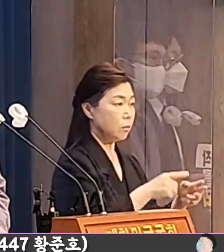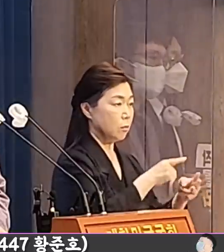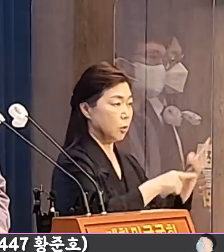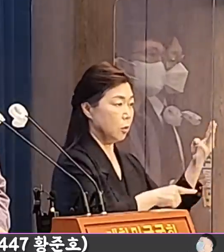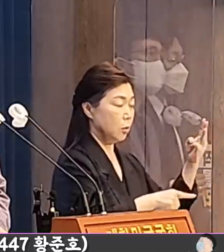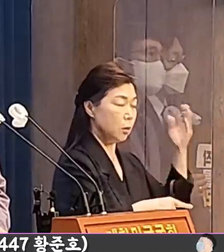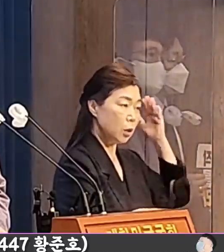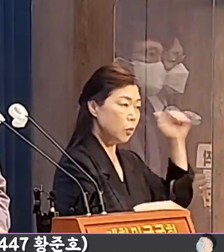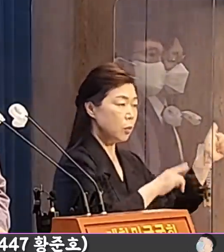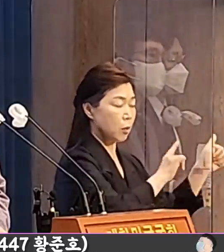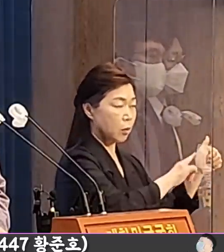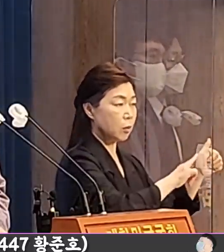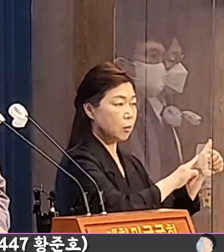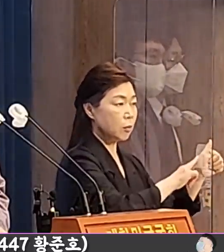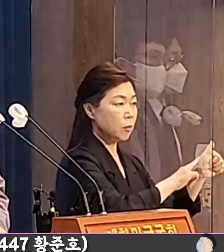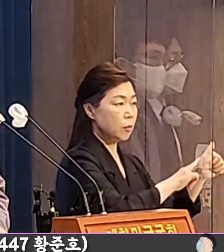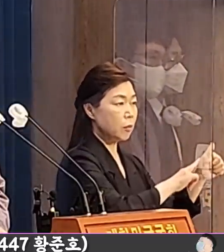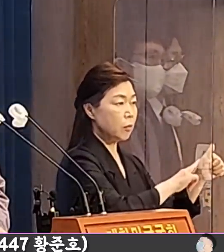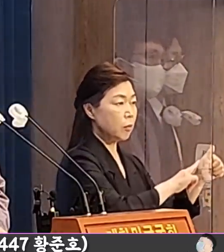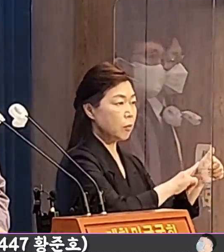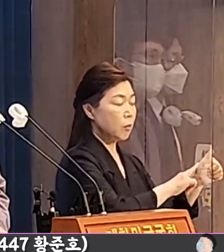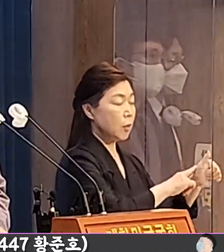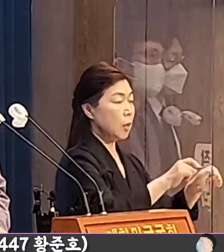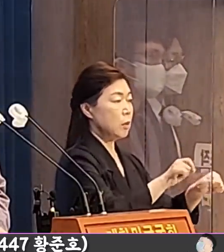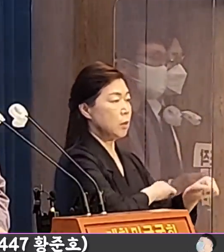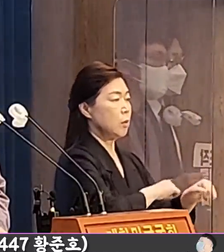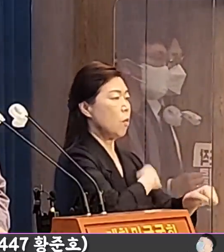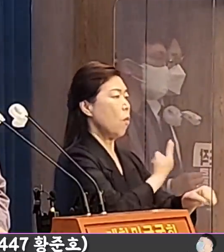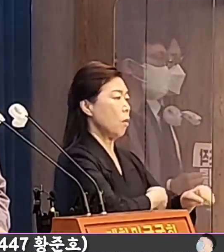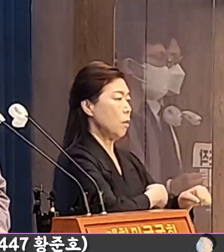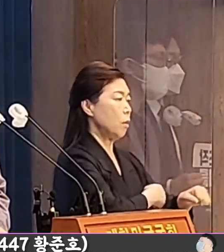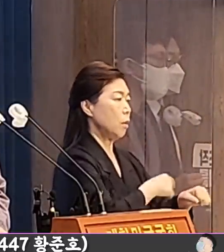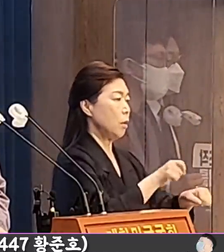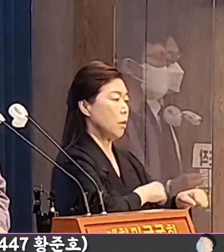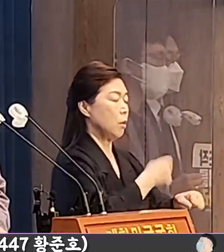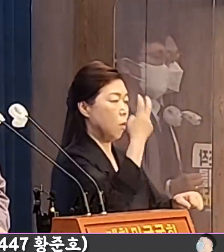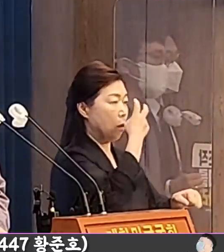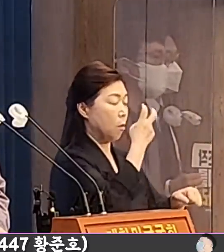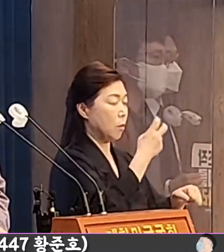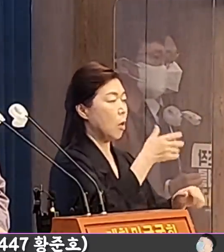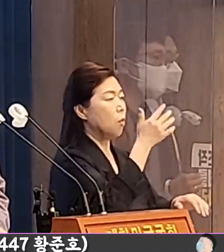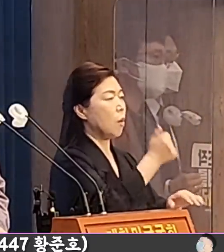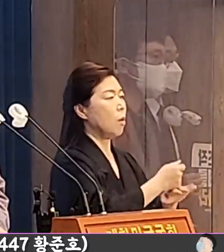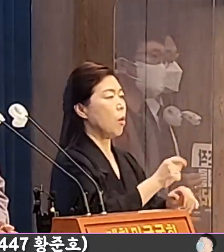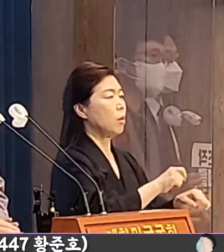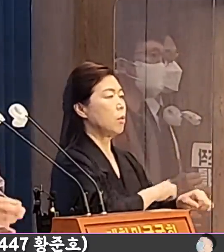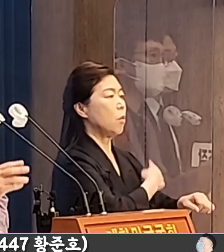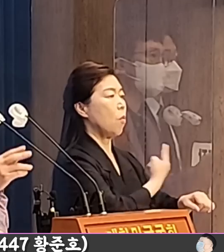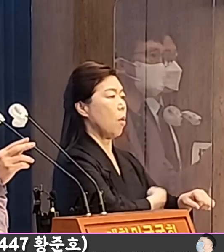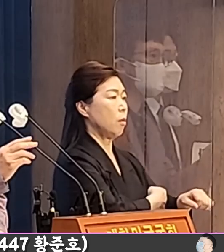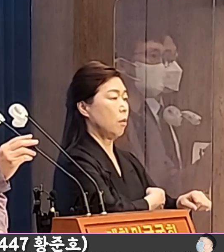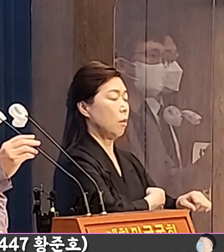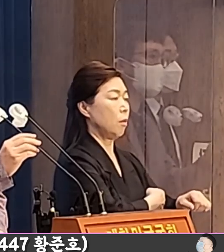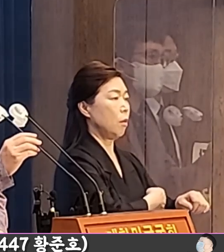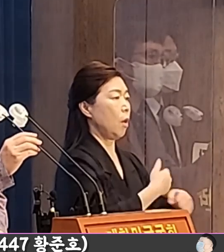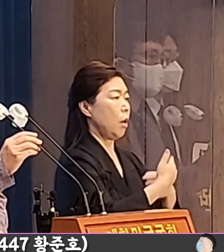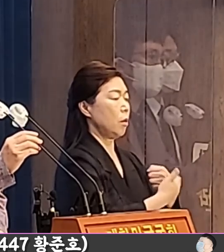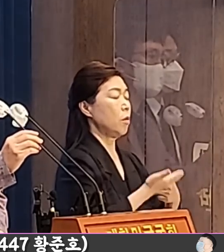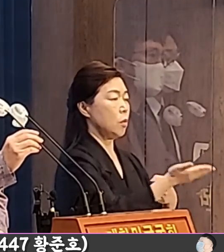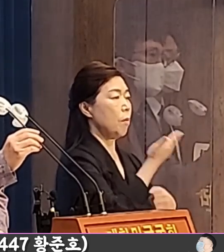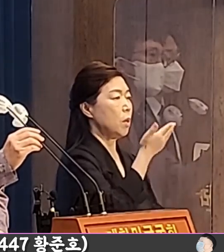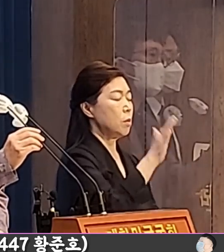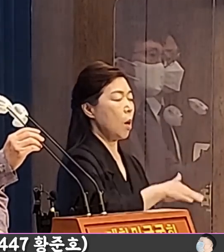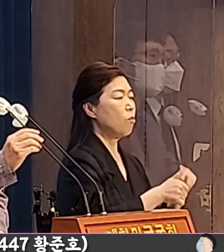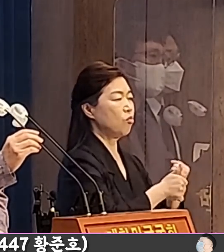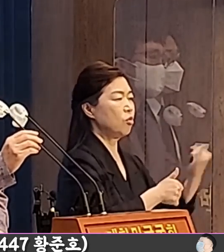윤석열 대통령은 불소추 특권을 누릴 수 있지만 그 특권이 부인에게는 적용되지